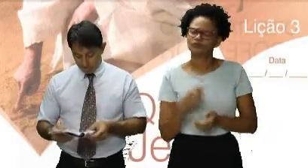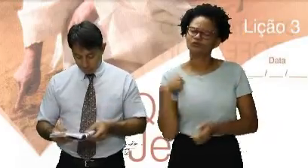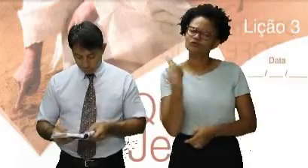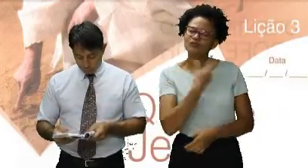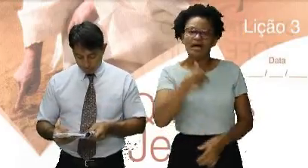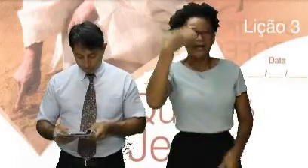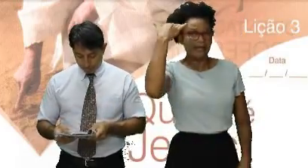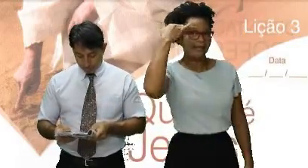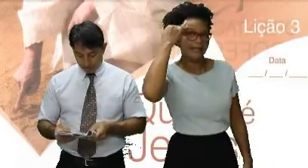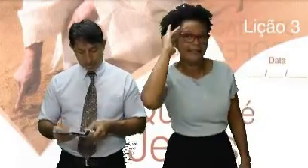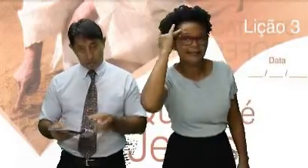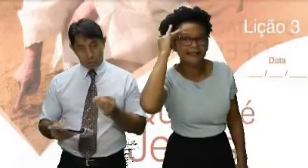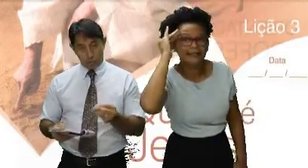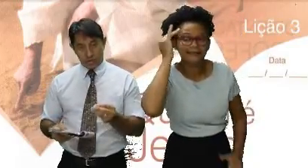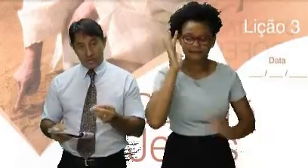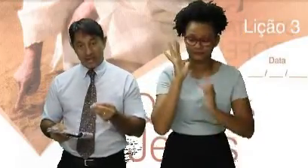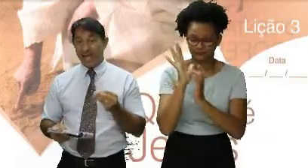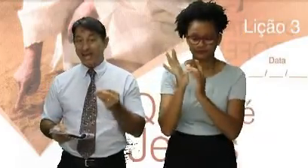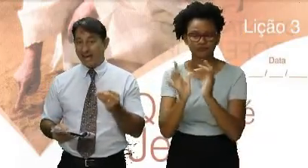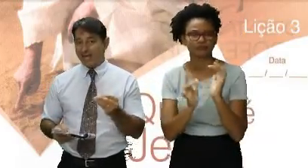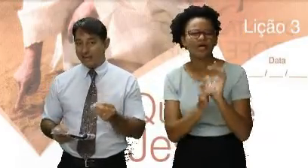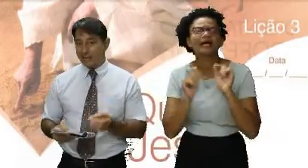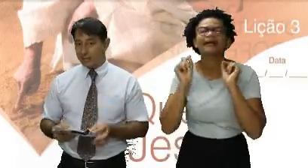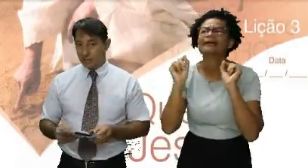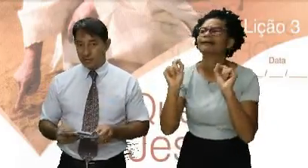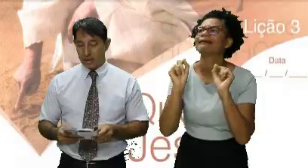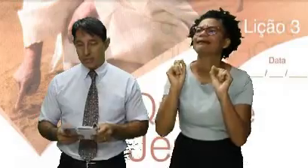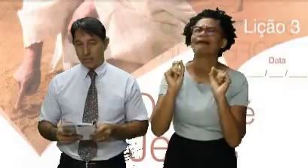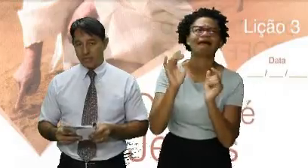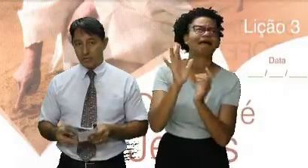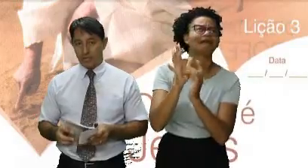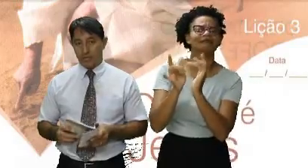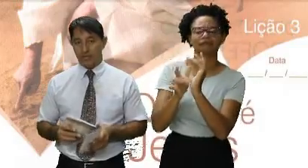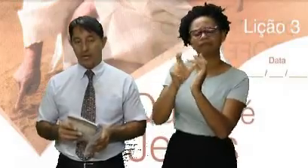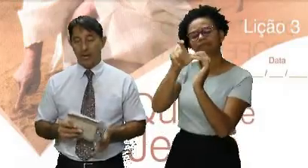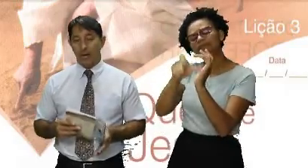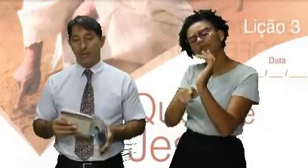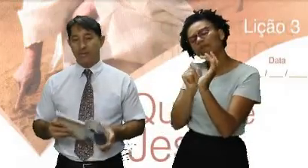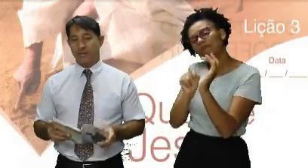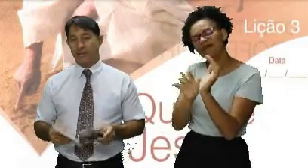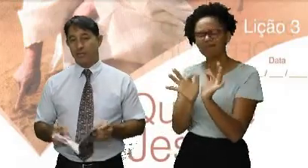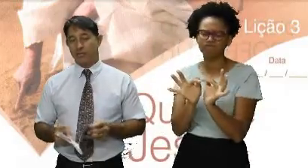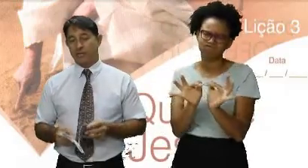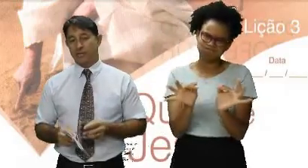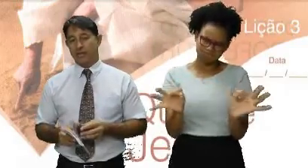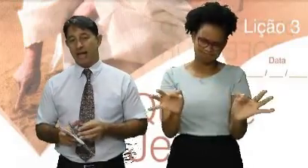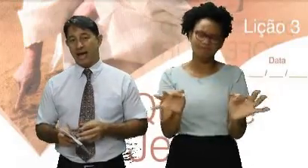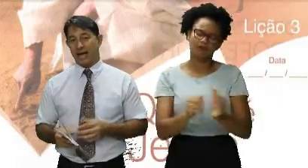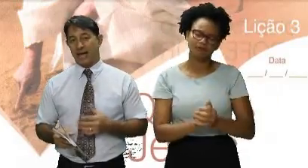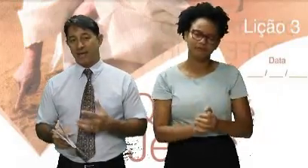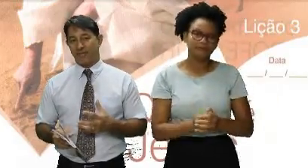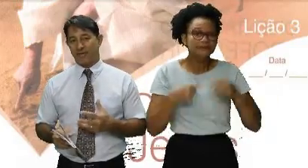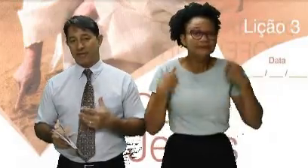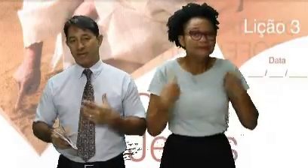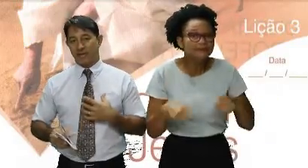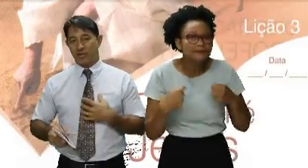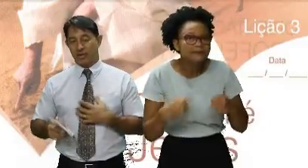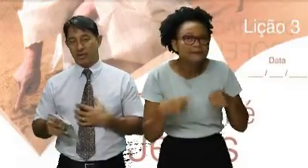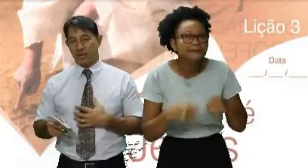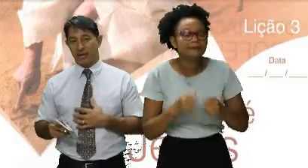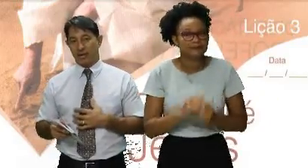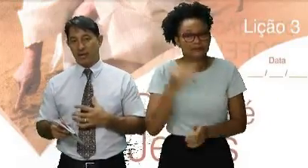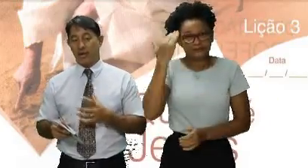entendermos Jesus, quem é Jesus, é muito simples. Precisamos dar ênfase